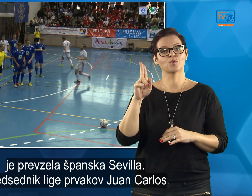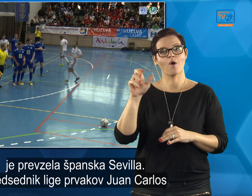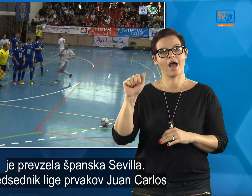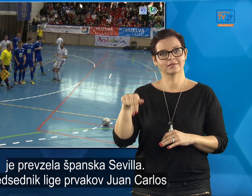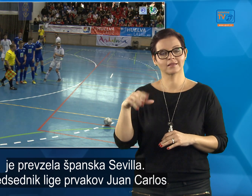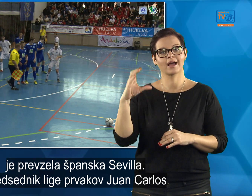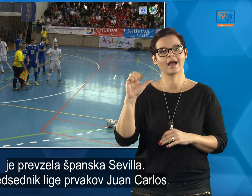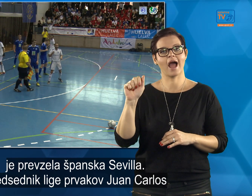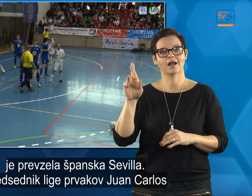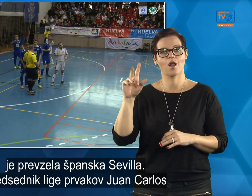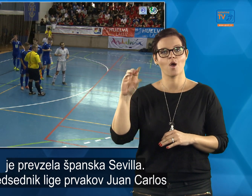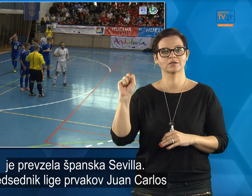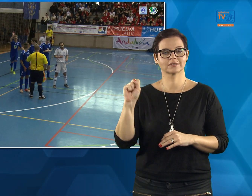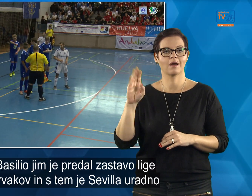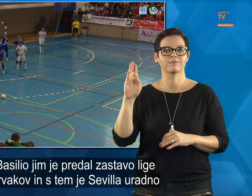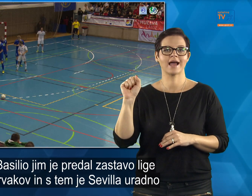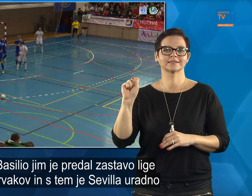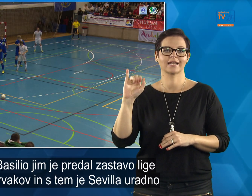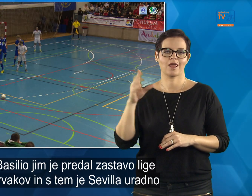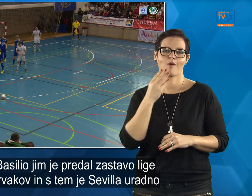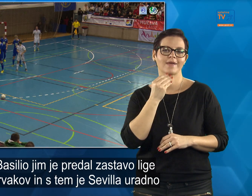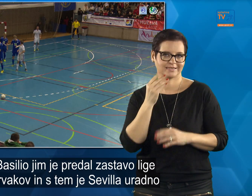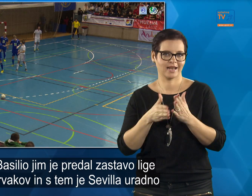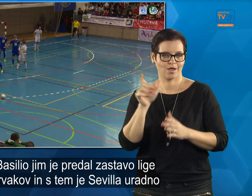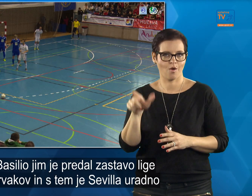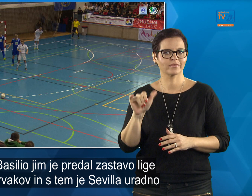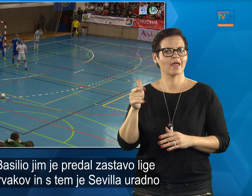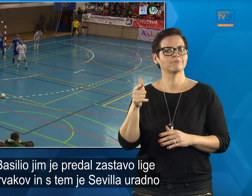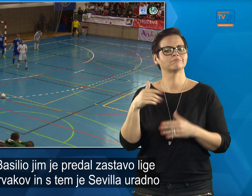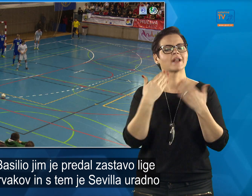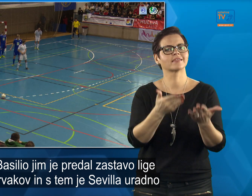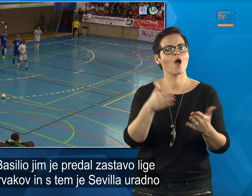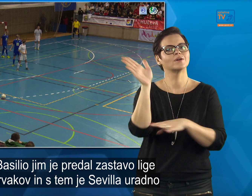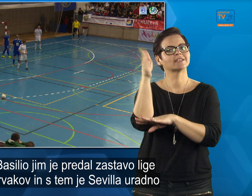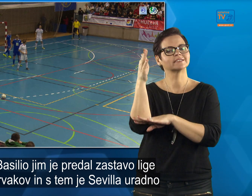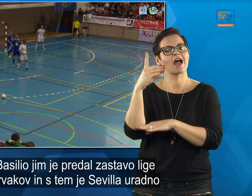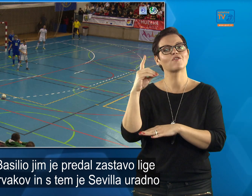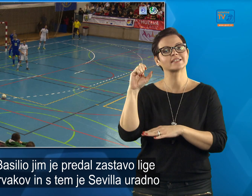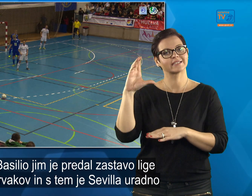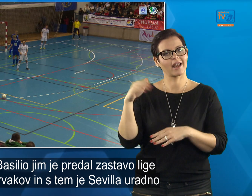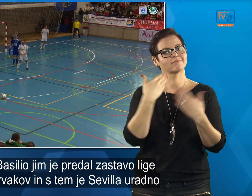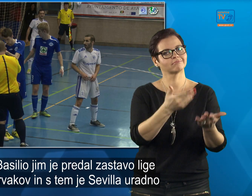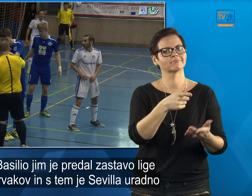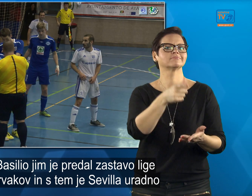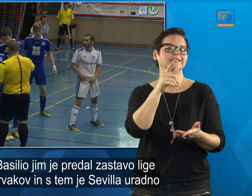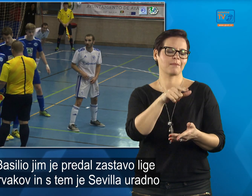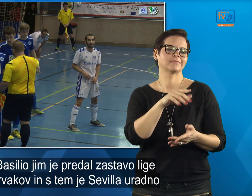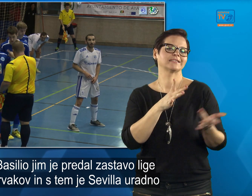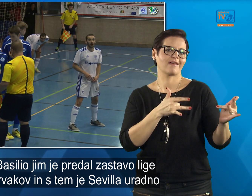Juan Carlos Basilio, jim je predal zastavo lige prvakov in s tem je Sevilla uradno prevzela